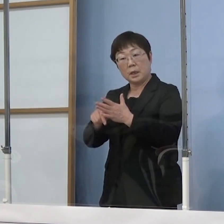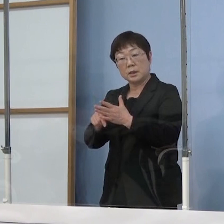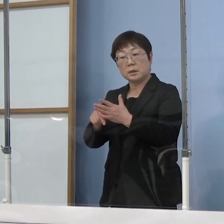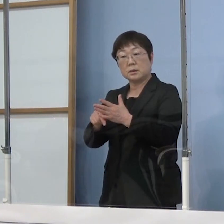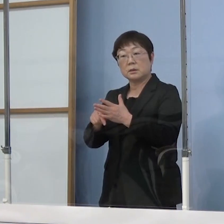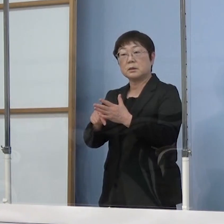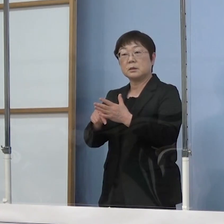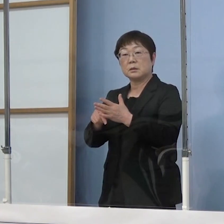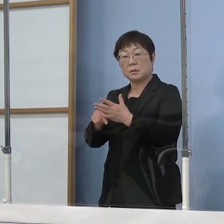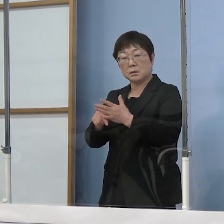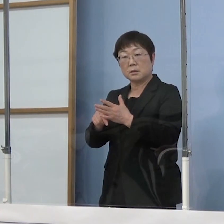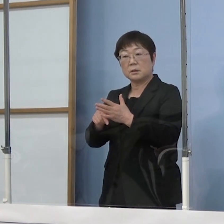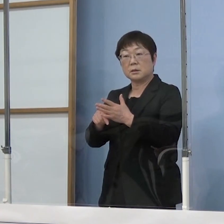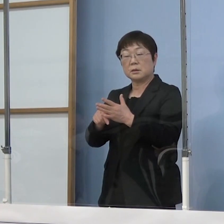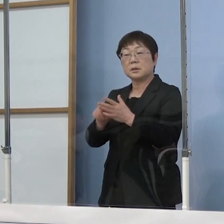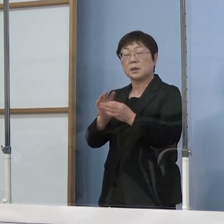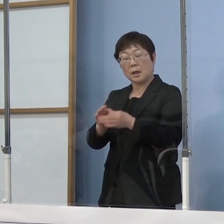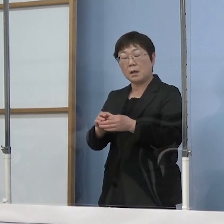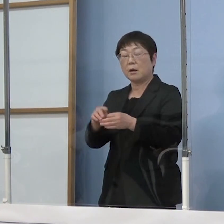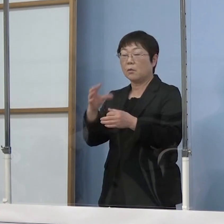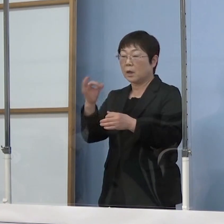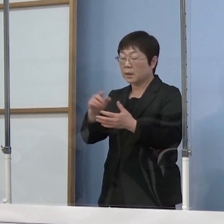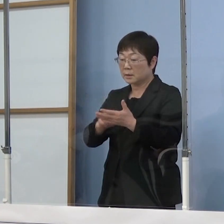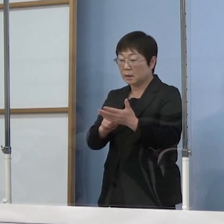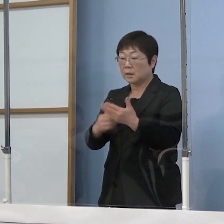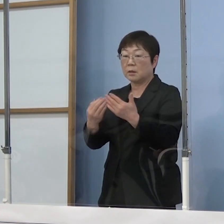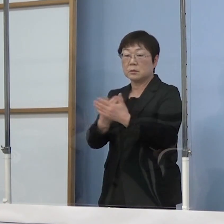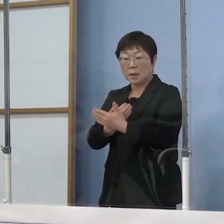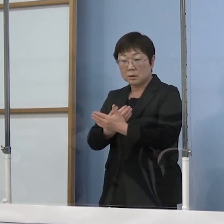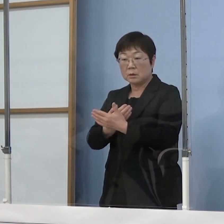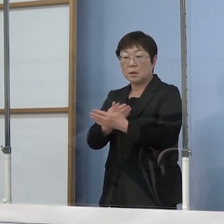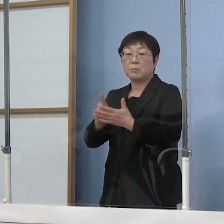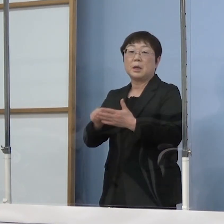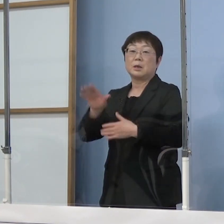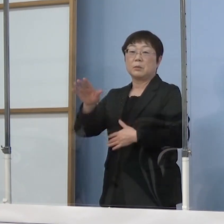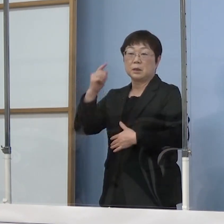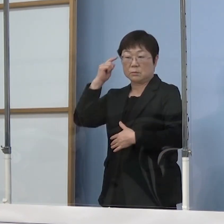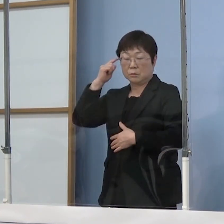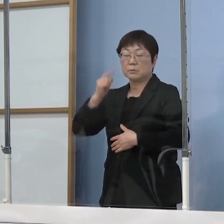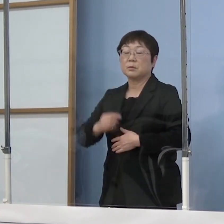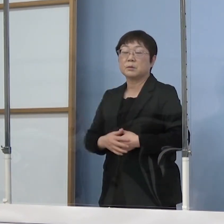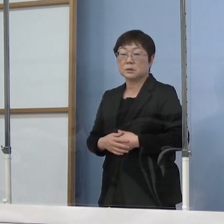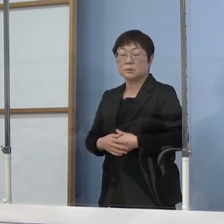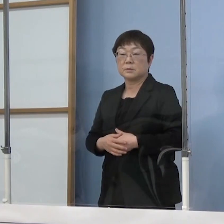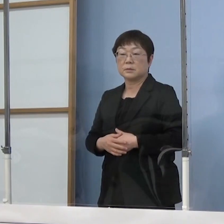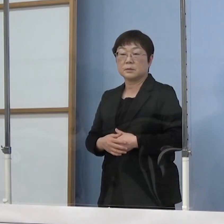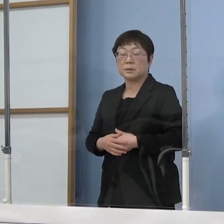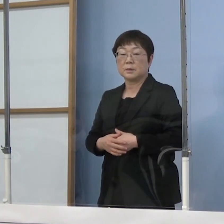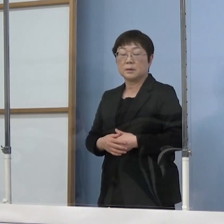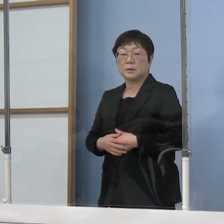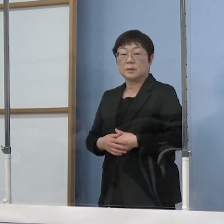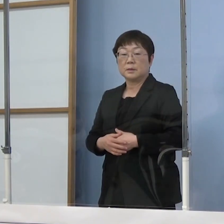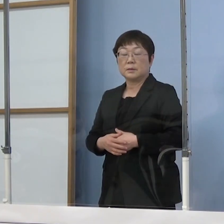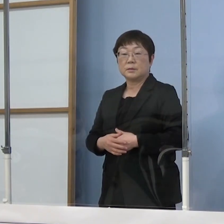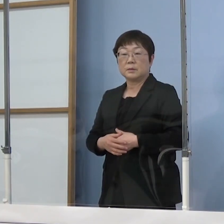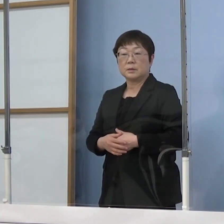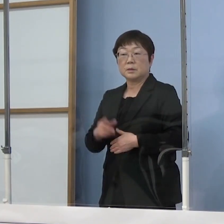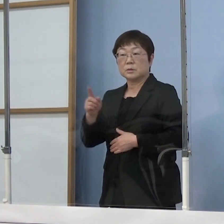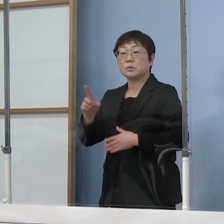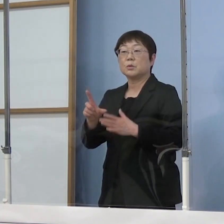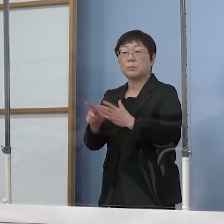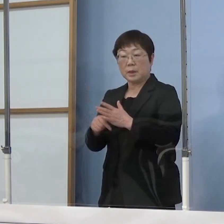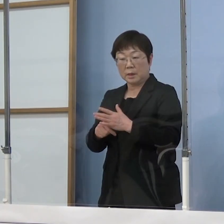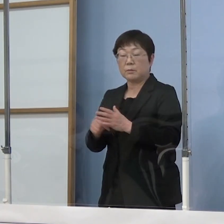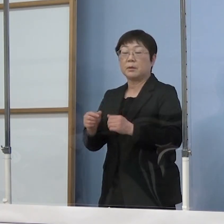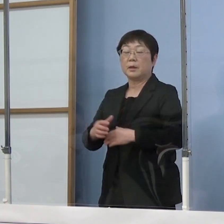って足りなくなるという可能性もなきにしもあらずということでありますので、そうした場合には